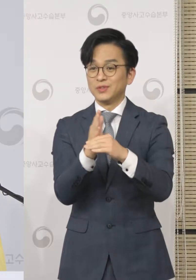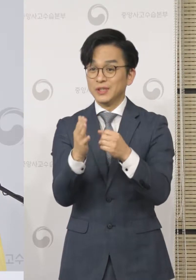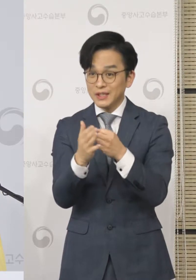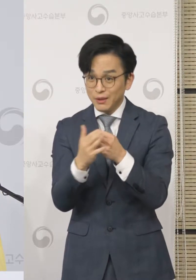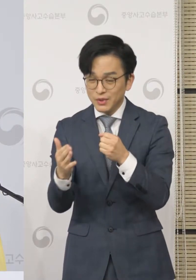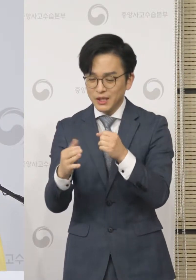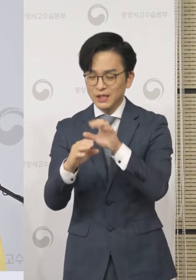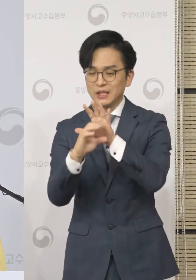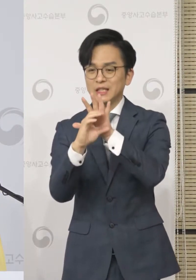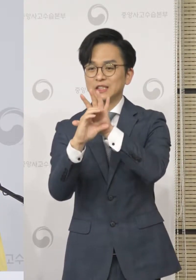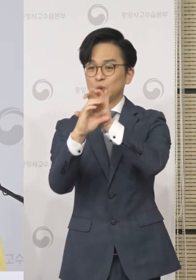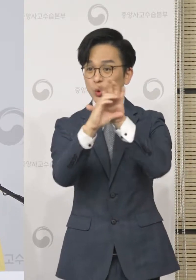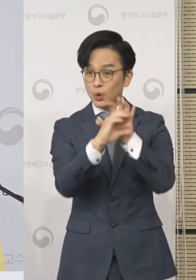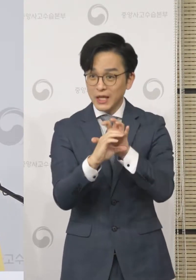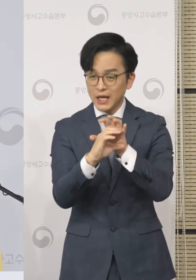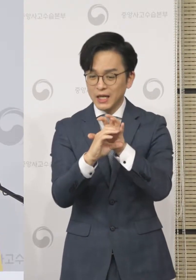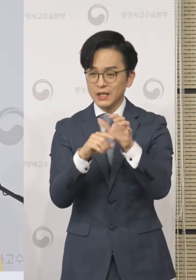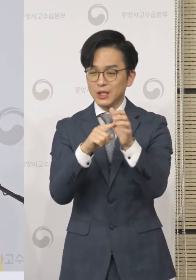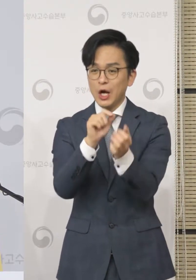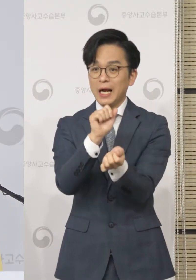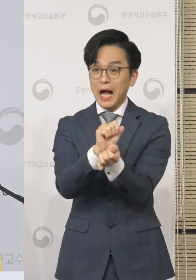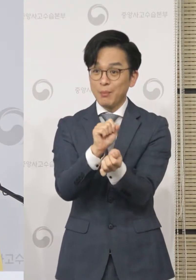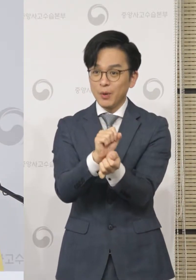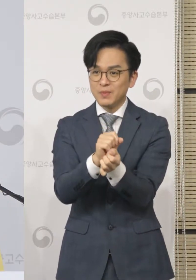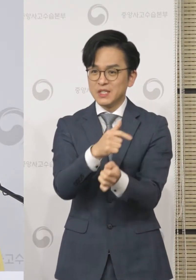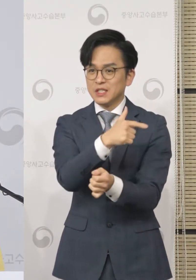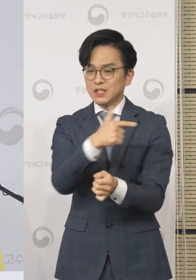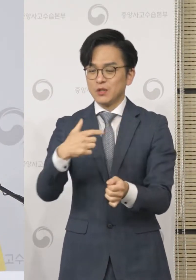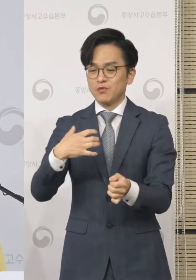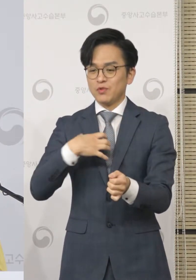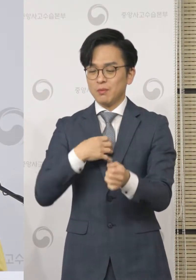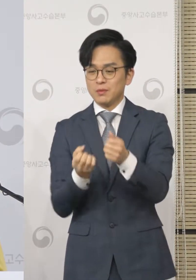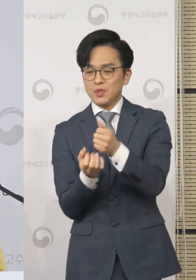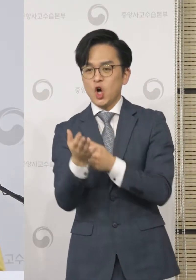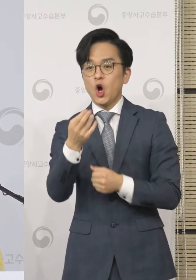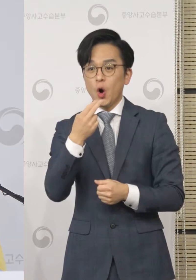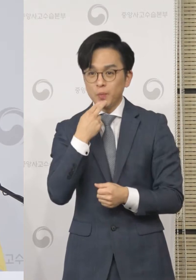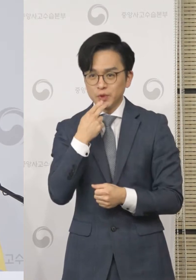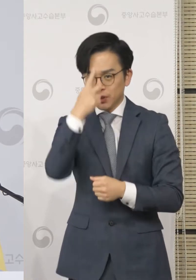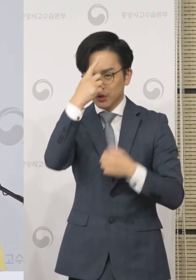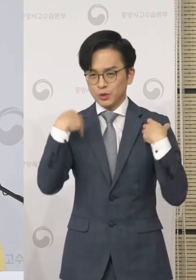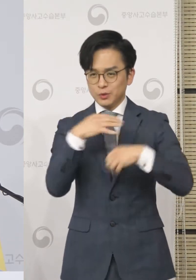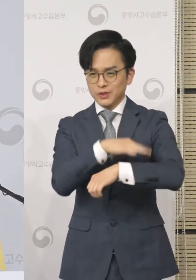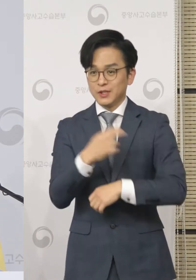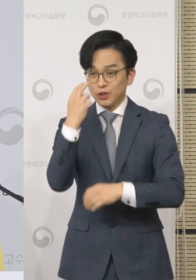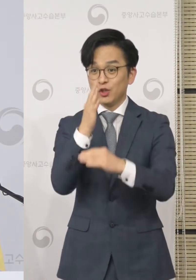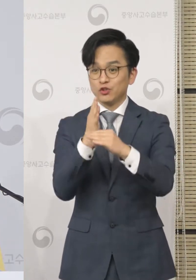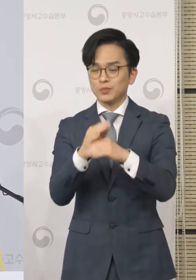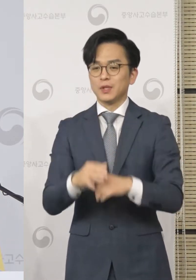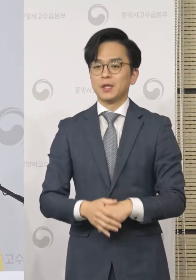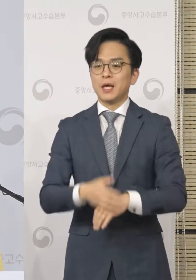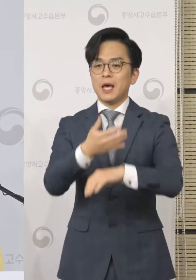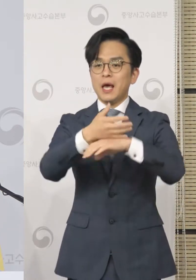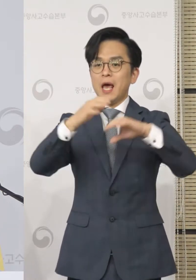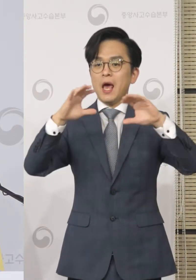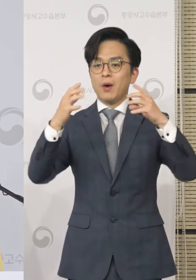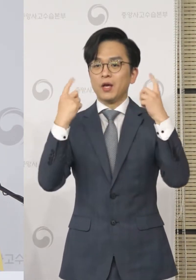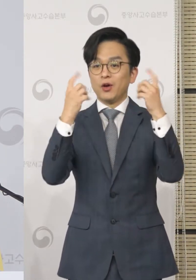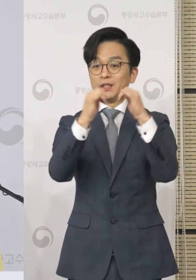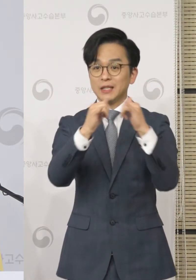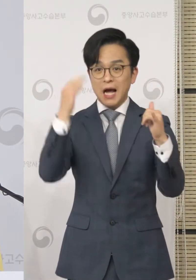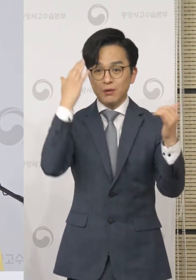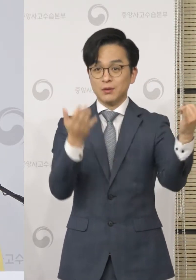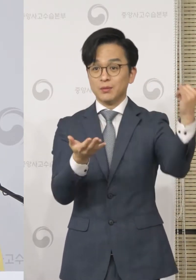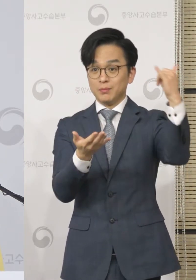정부 방역 체계 내에서 관리되고 있는 상태라고 평가할 수 있습니다. 외국에서 유입된 환자로 인한 2차,